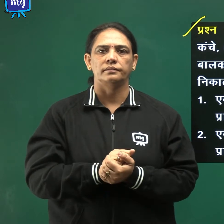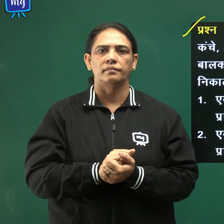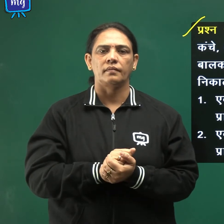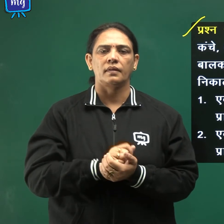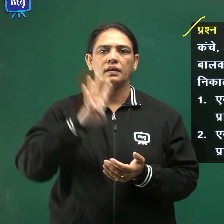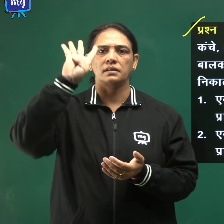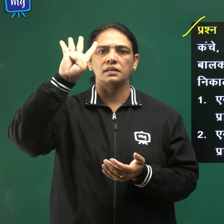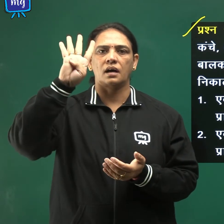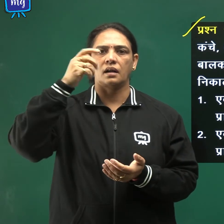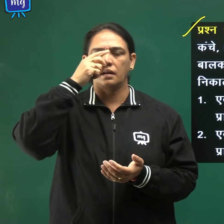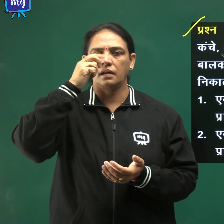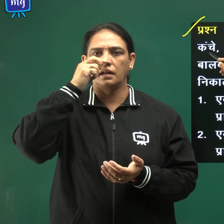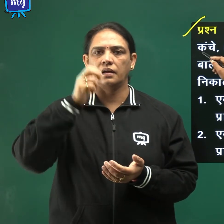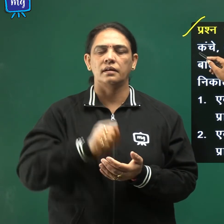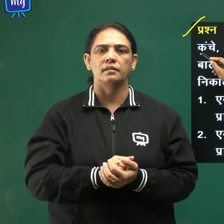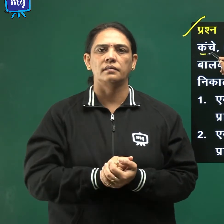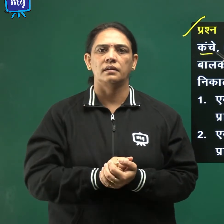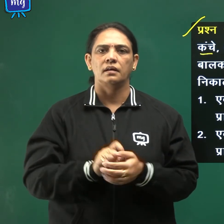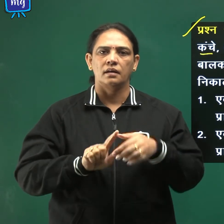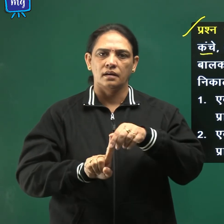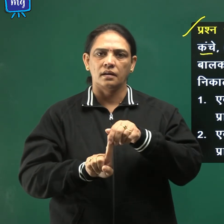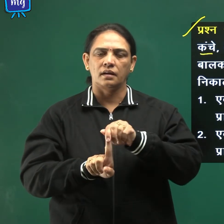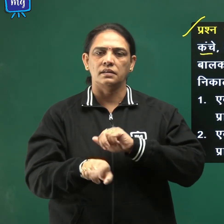84 निषेध घंटे